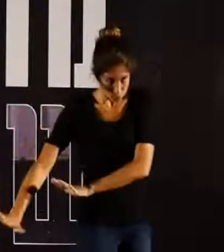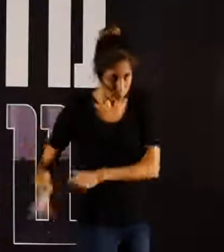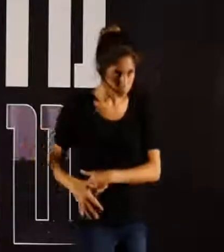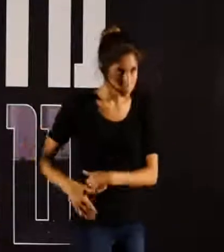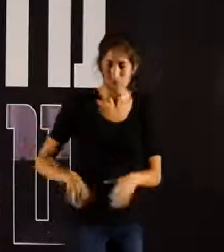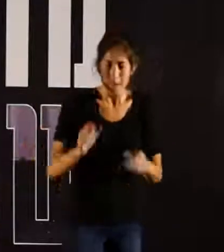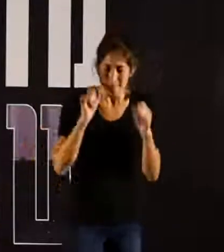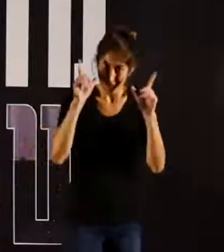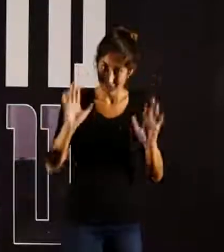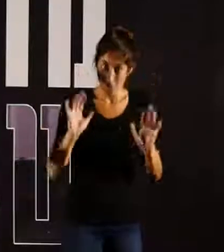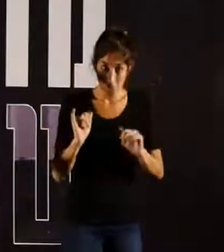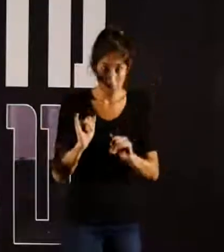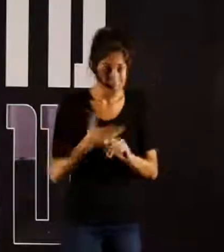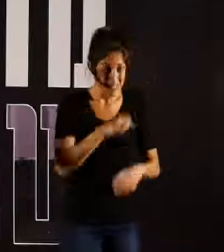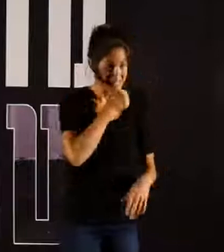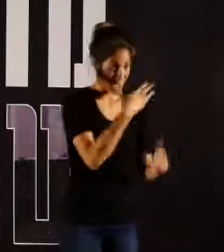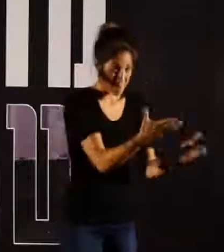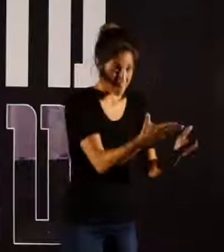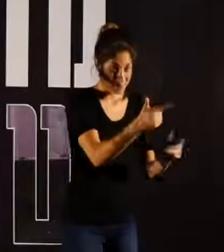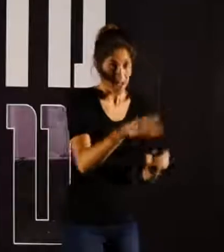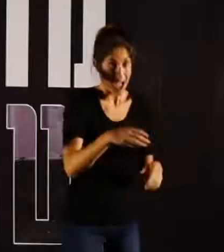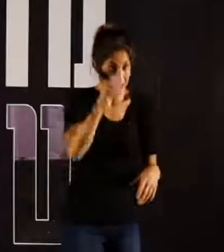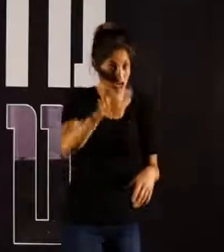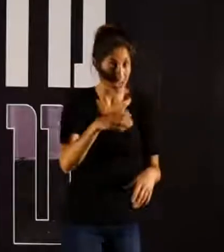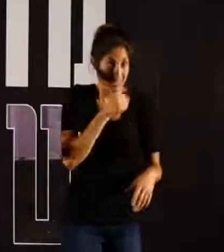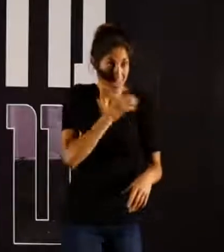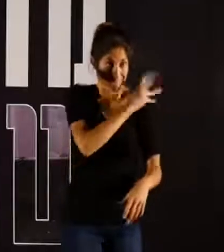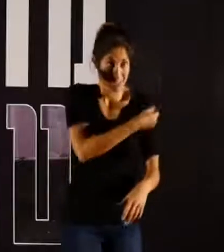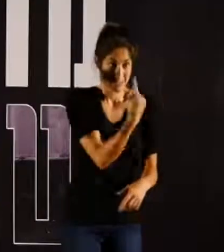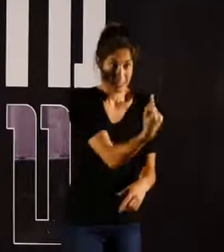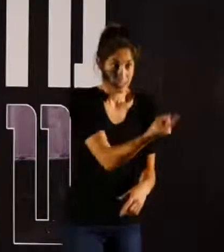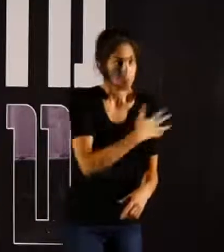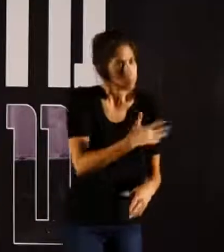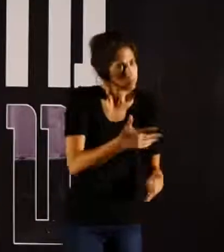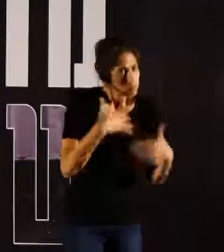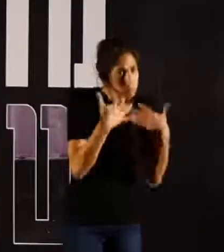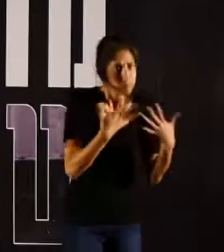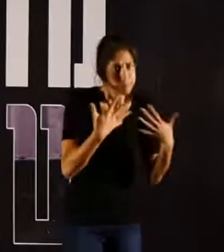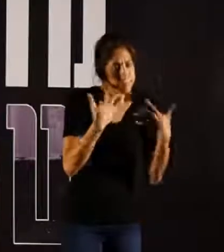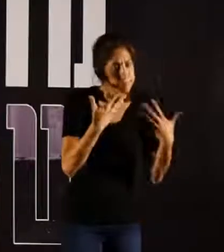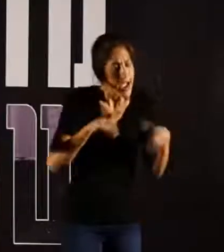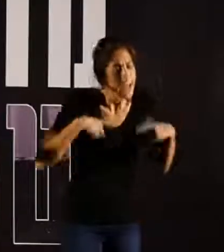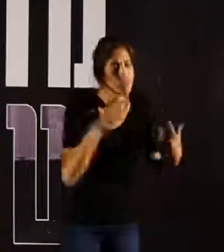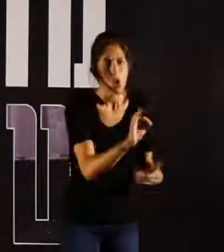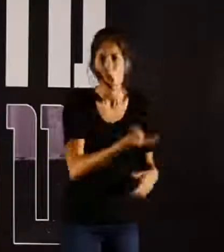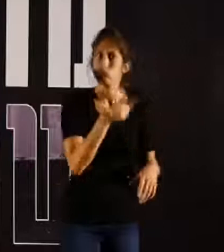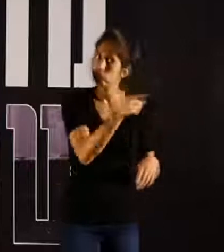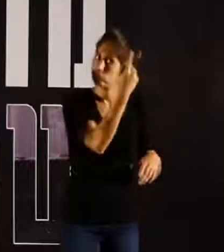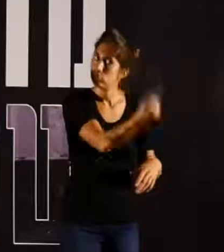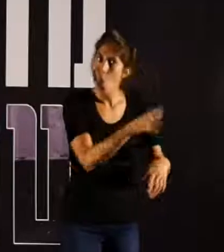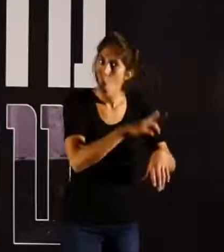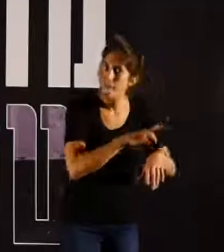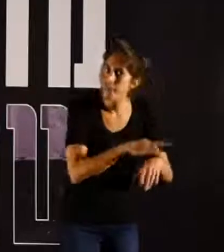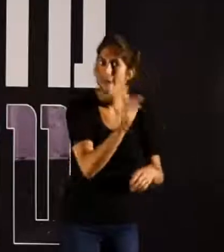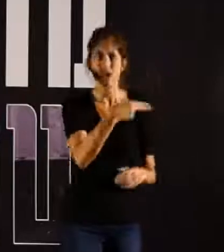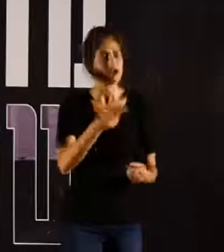ובאופן מפתיע, הסבא הזה, האיש הזקן, הפלסטיני, מתחיל לספר לי על החיים שלו, שהוא רופא ושיש לו